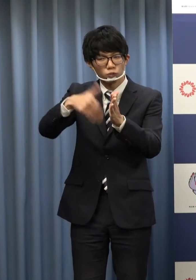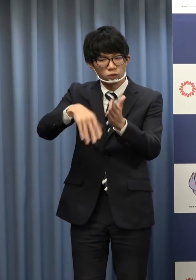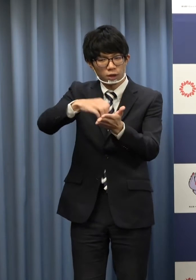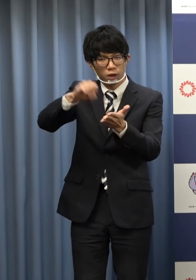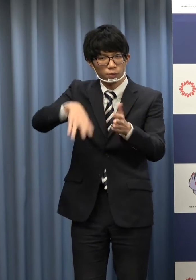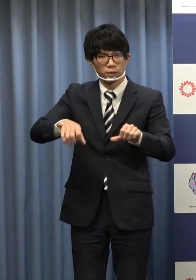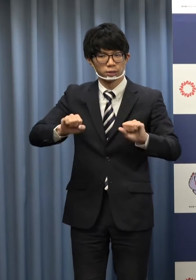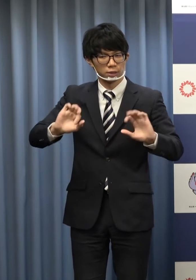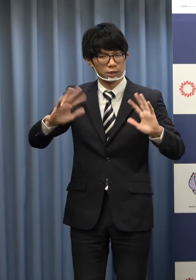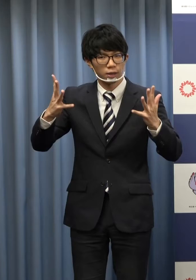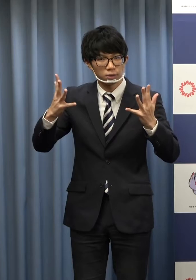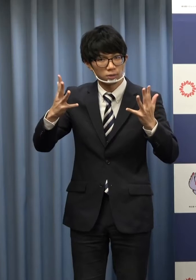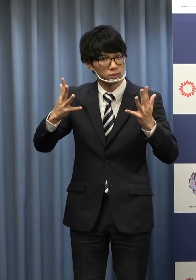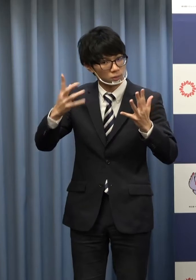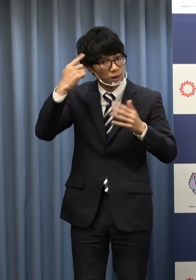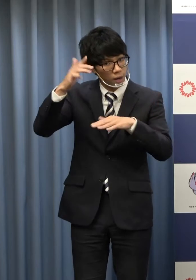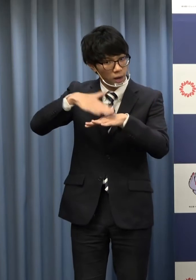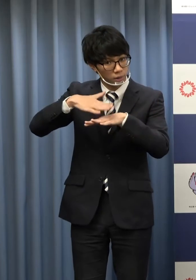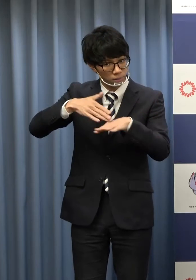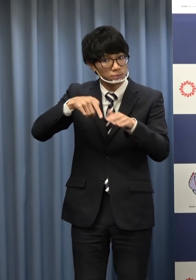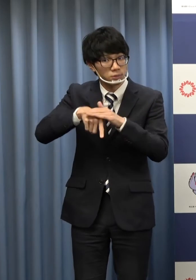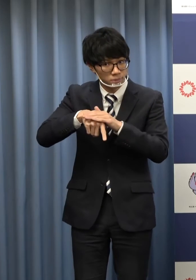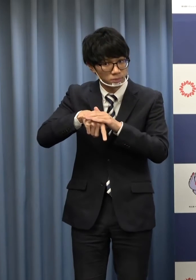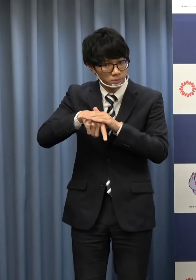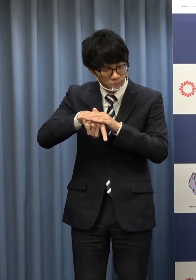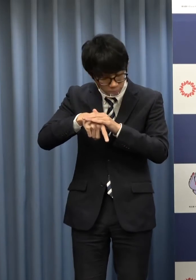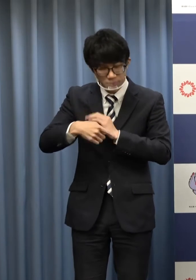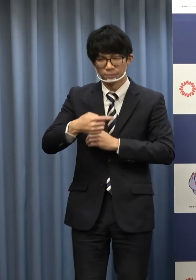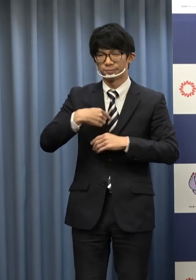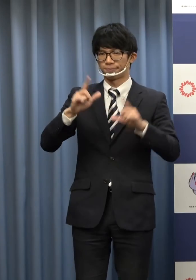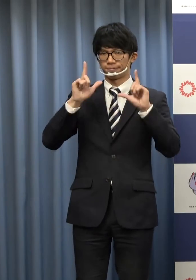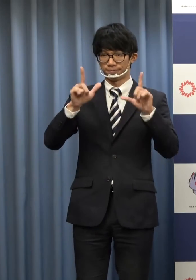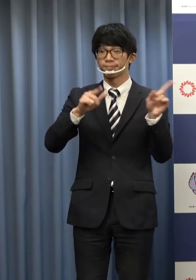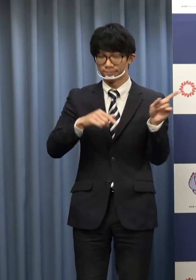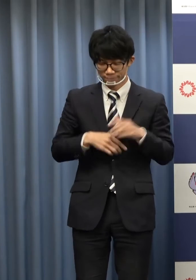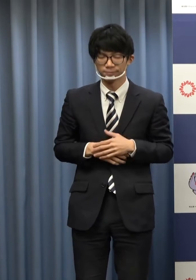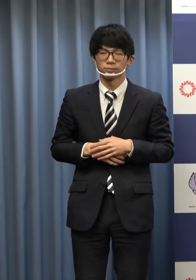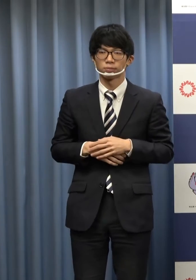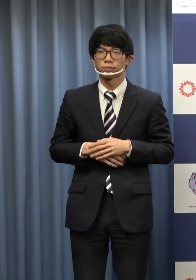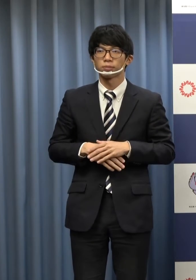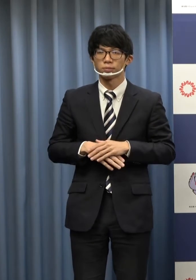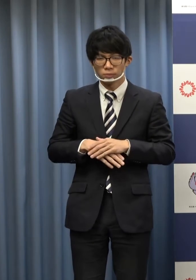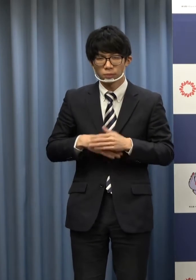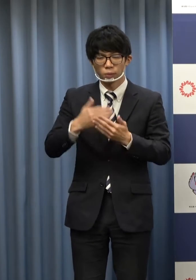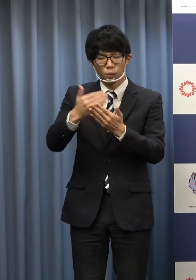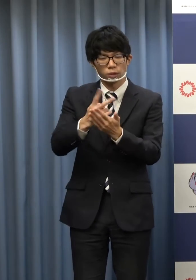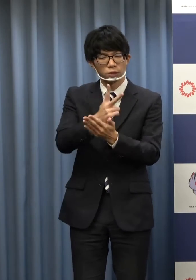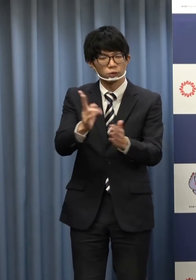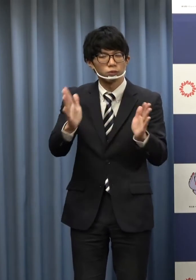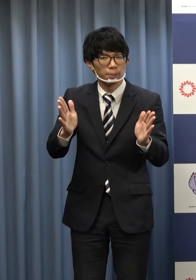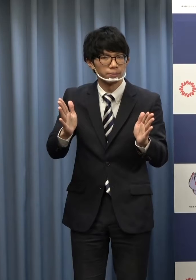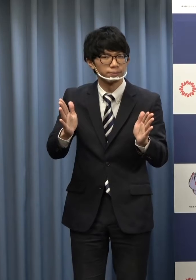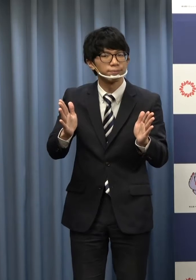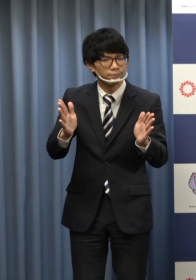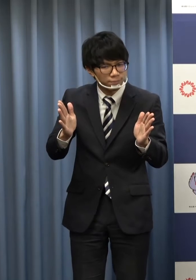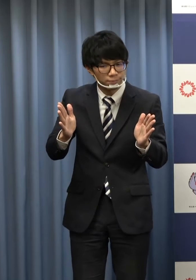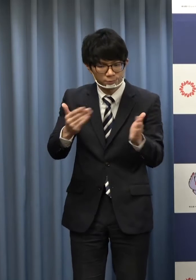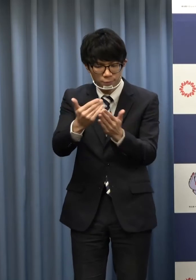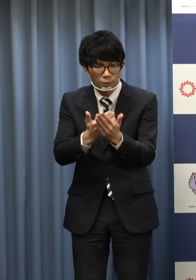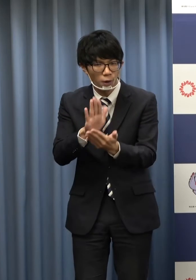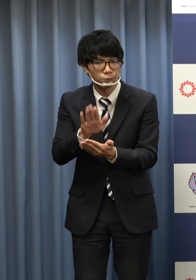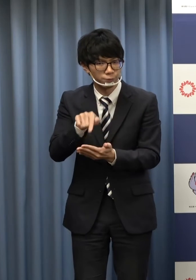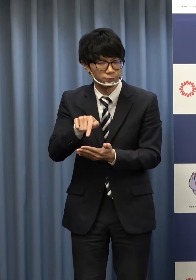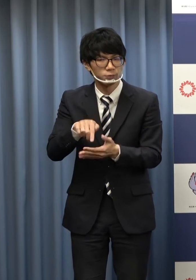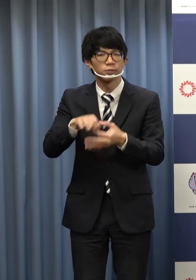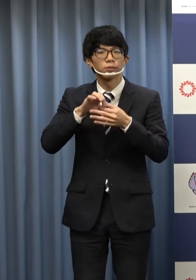というご考えでよろしいでしょうか。 まず第一に、まだ2週間弱の期間がございますので、